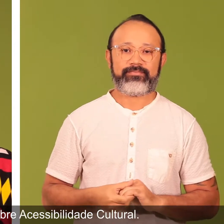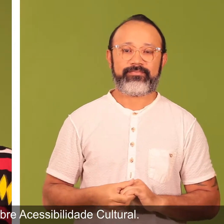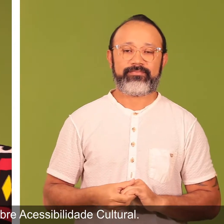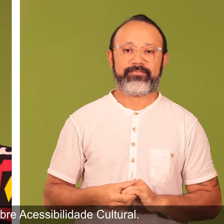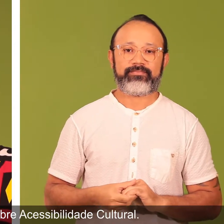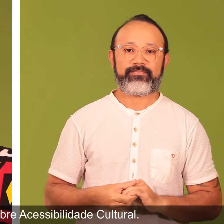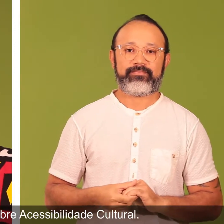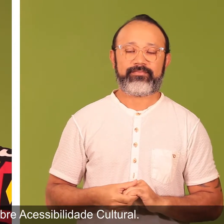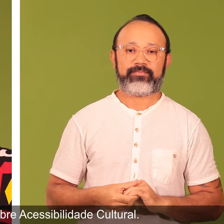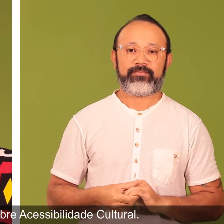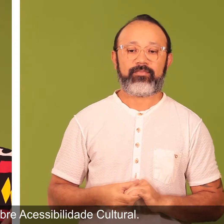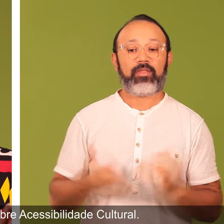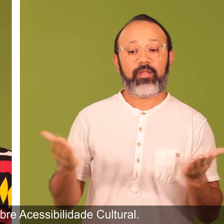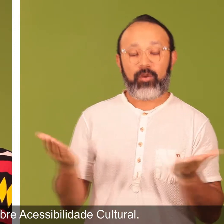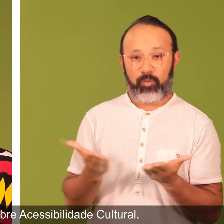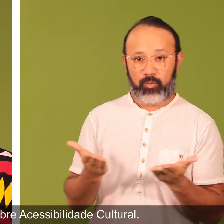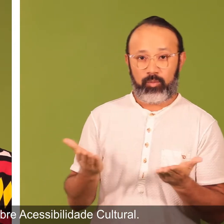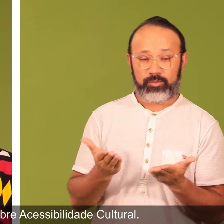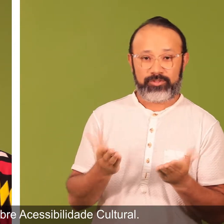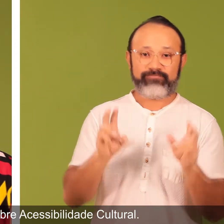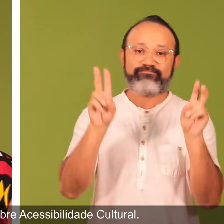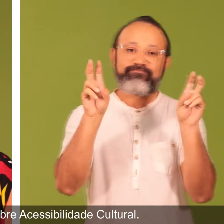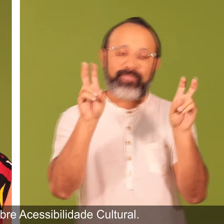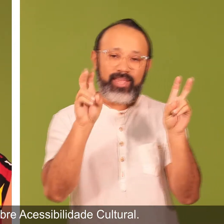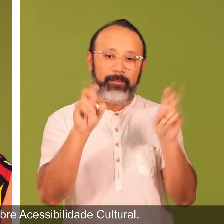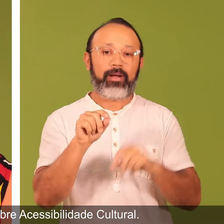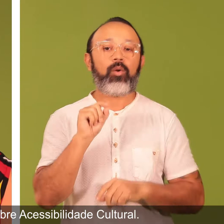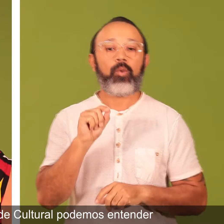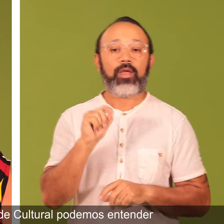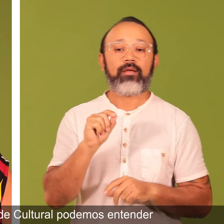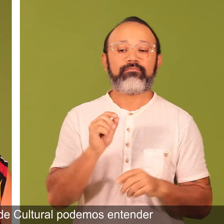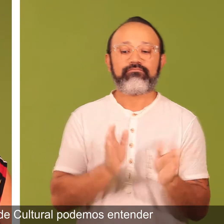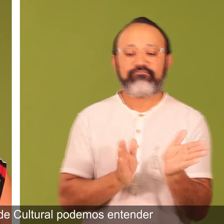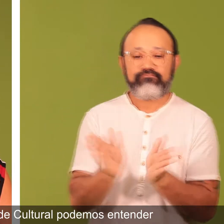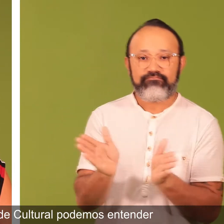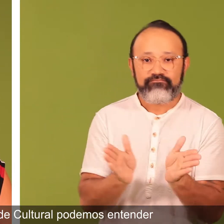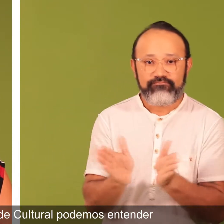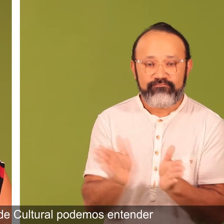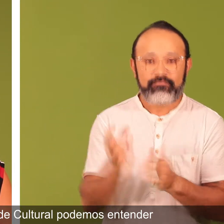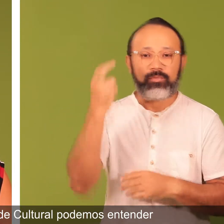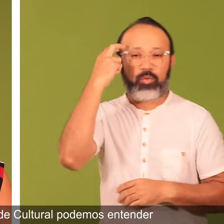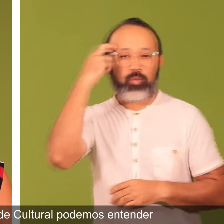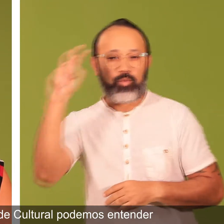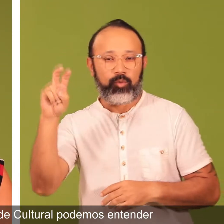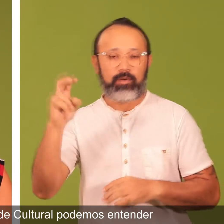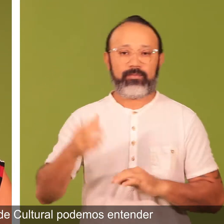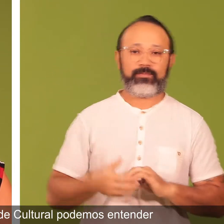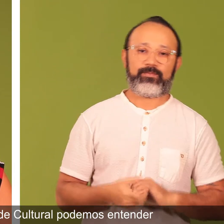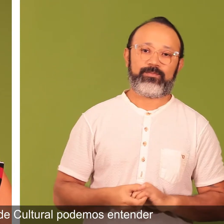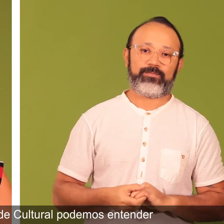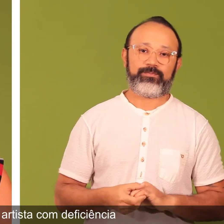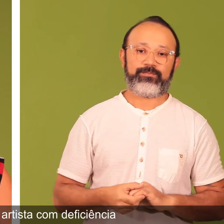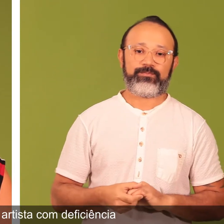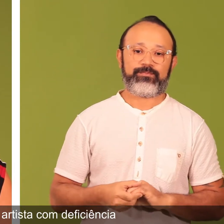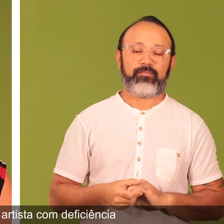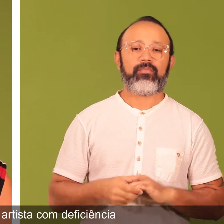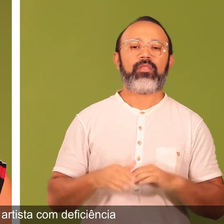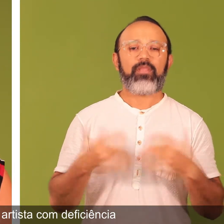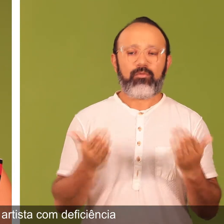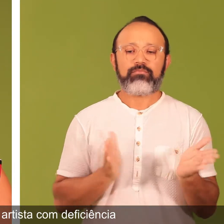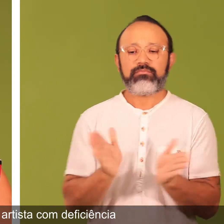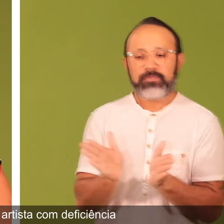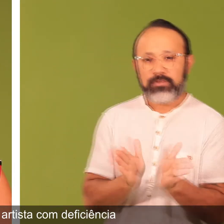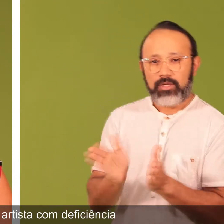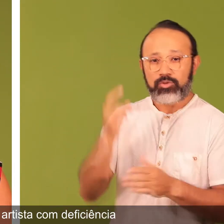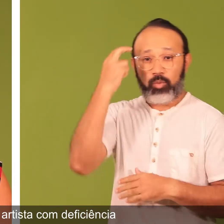Hoje vamos falar sobre acessibilidade cultural enquanto acessibilidade cultural podemos entender a